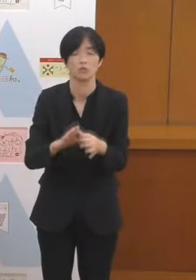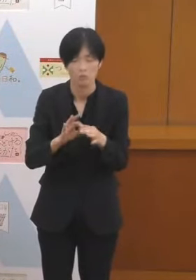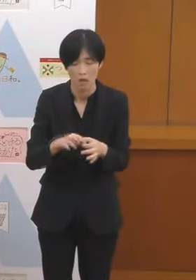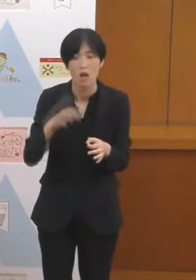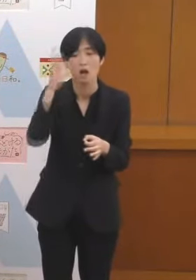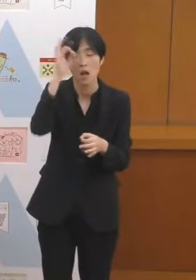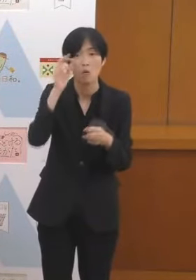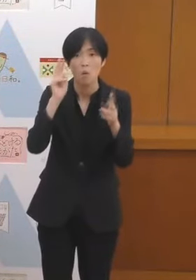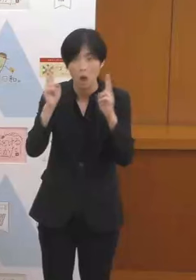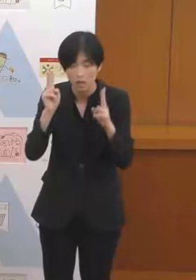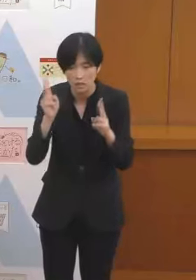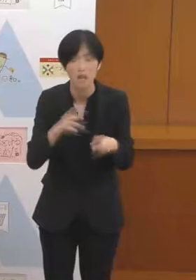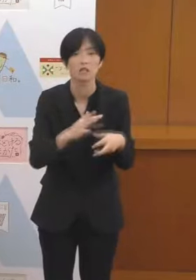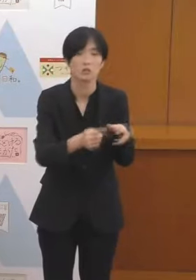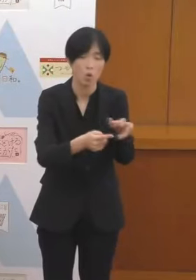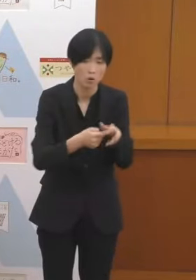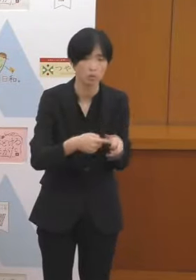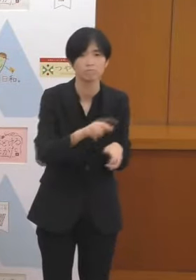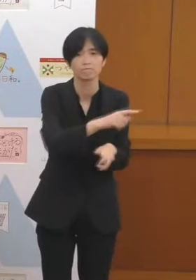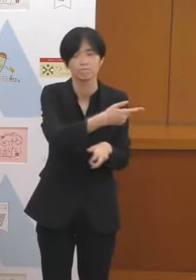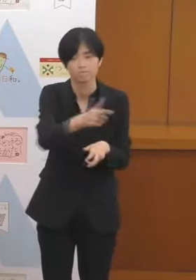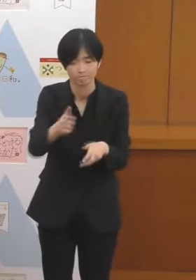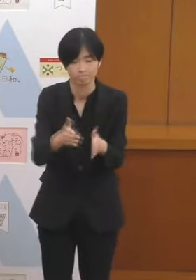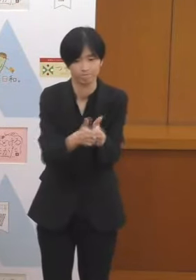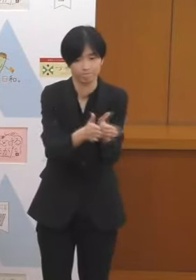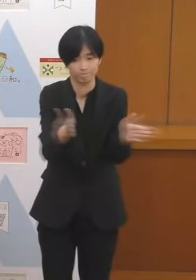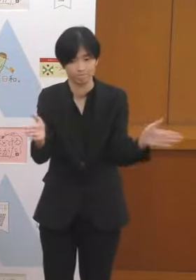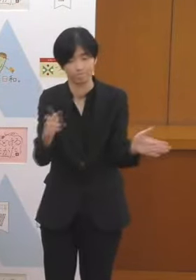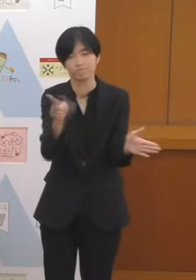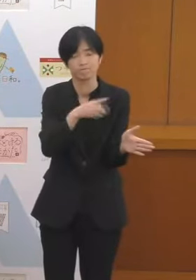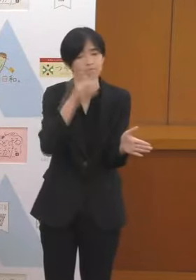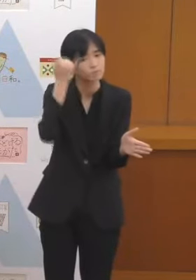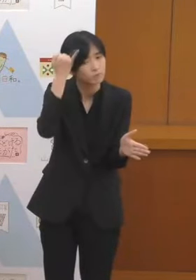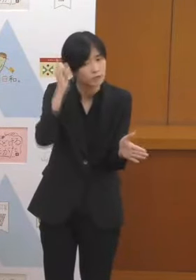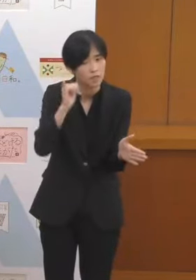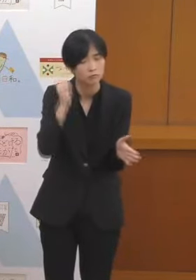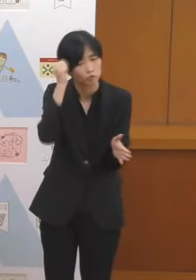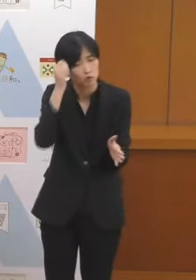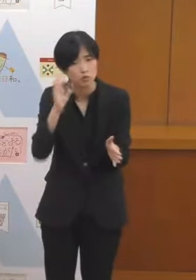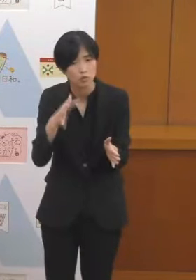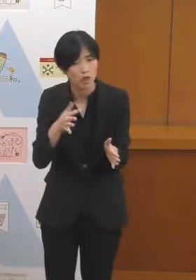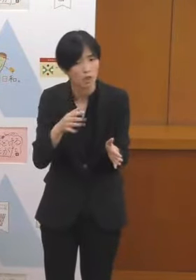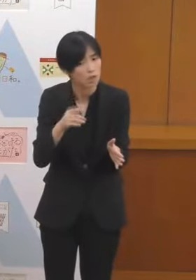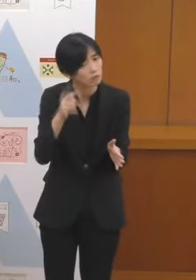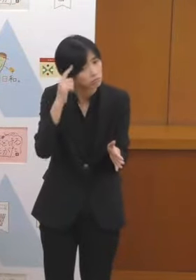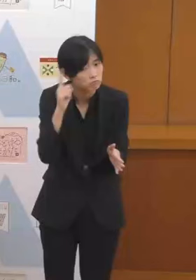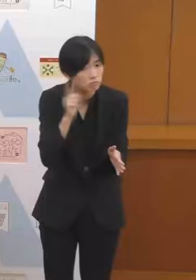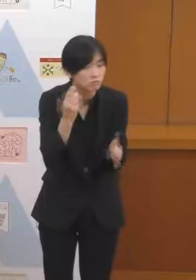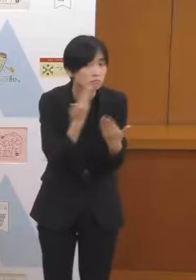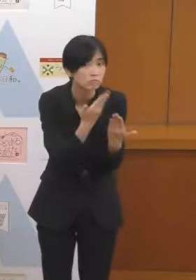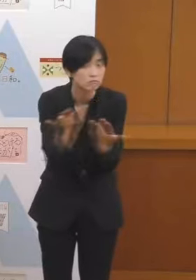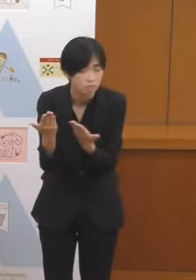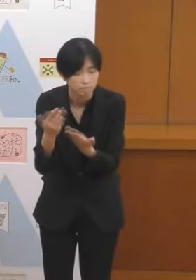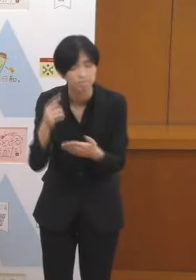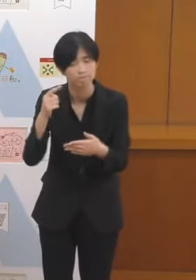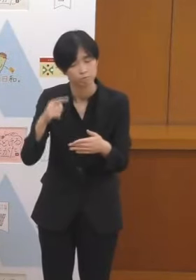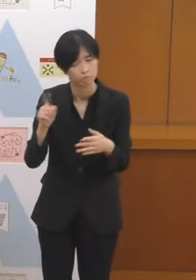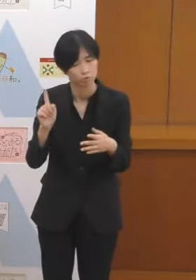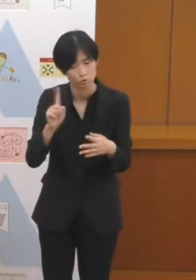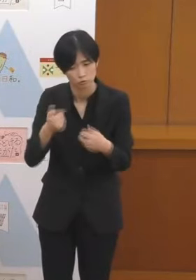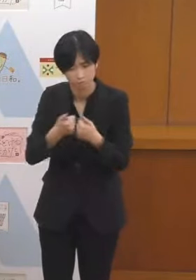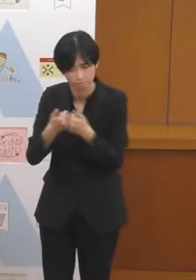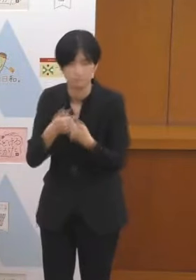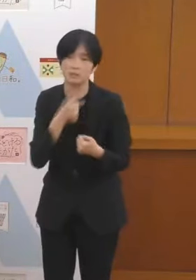者など幅広くま皆様から幅広くご意見をお聞きしながらあ考えてまいりたいと